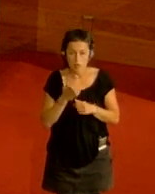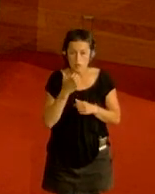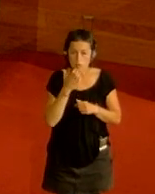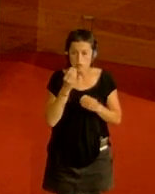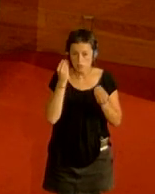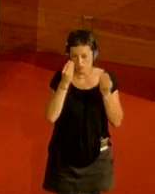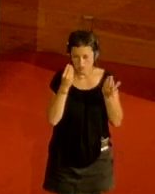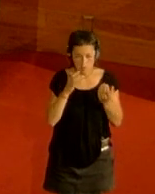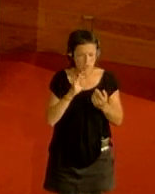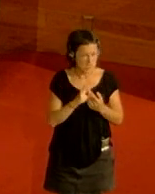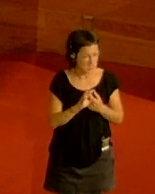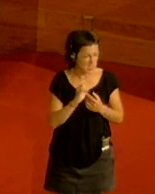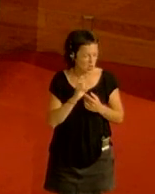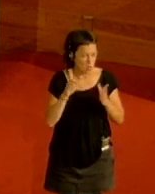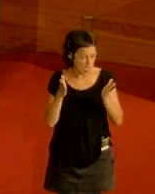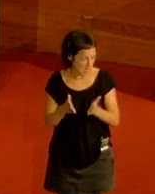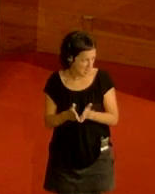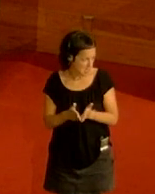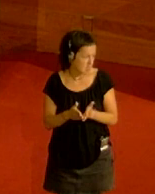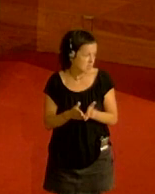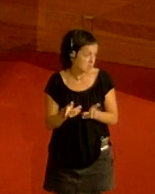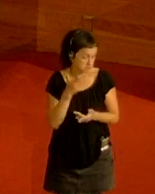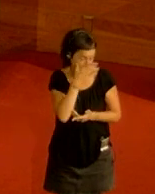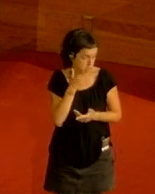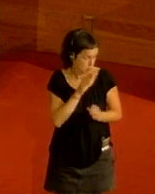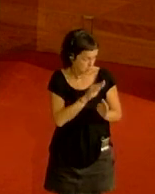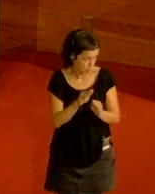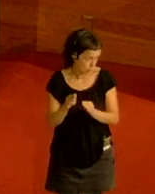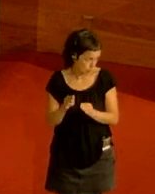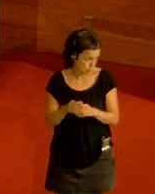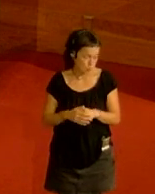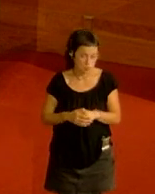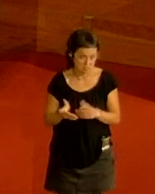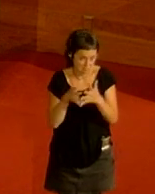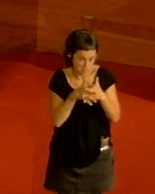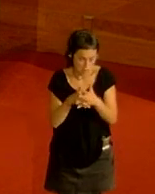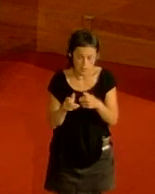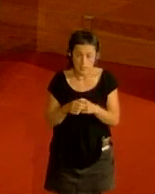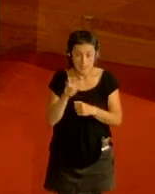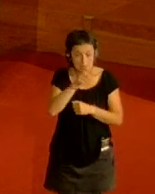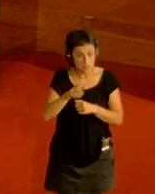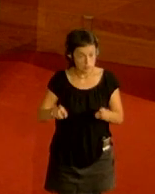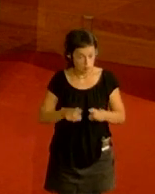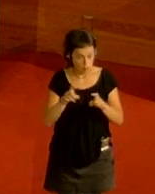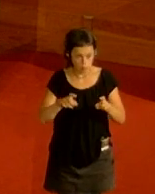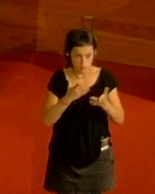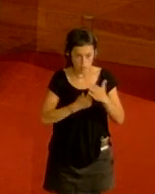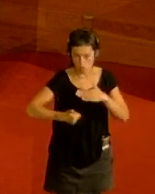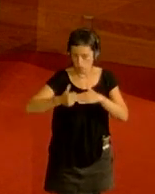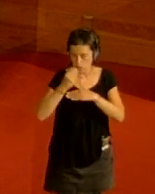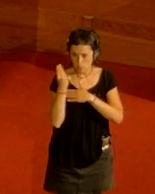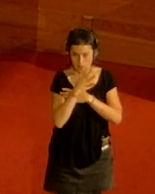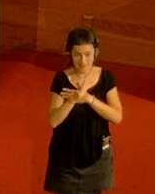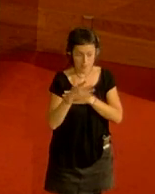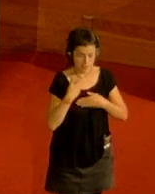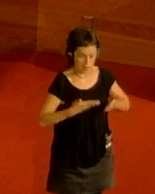Valley en las escuelas de silicon Valley eh donde muchos de los gurús informáticos eh llevan a sus hijos a escuelas en